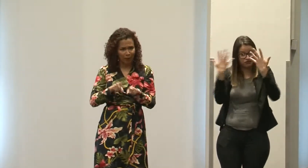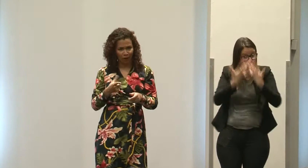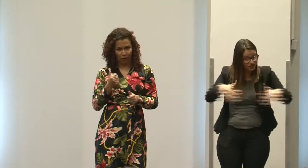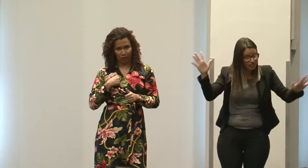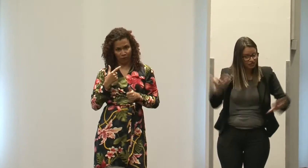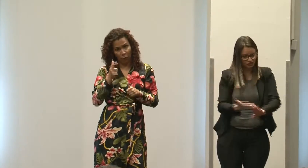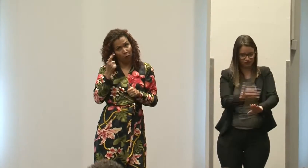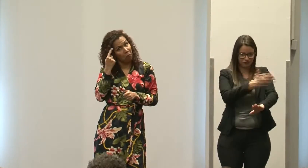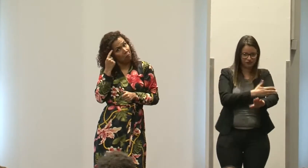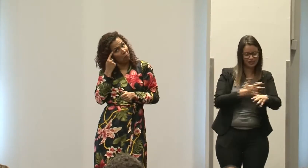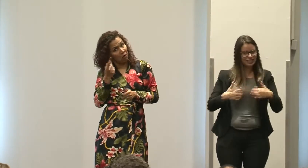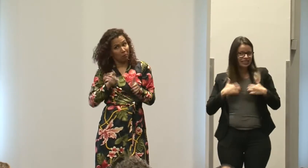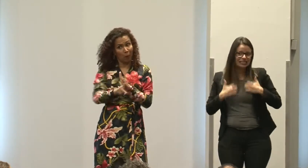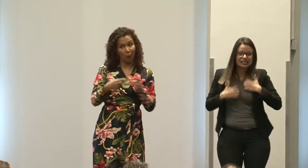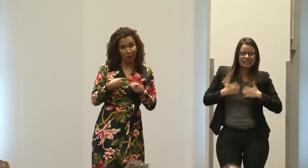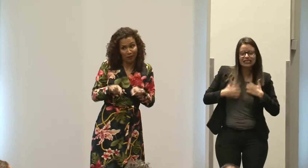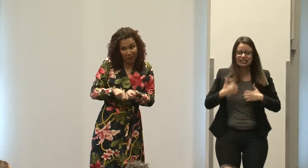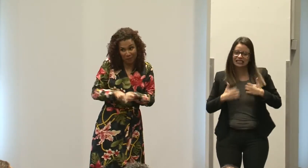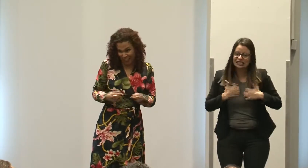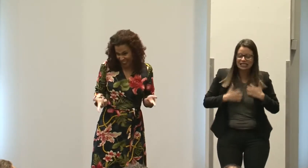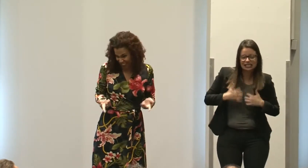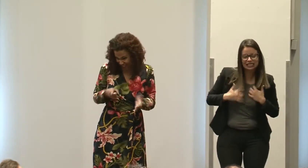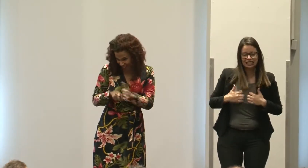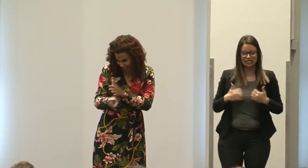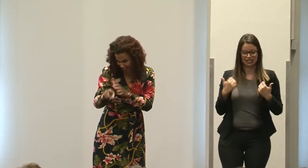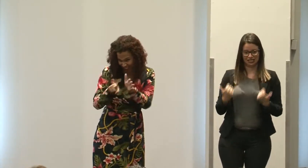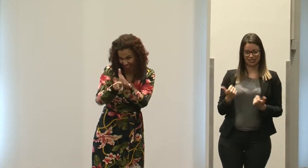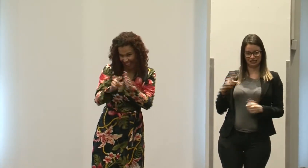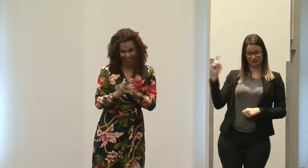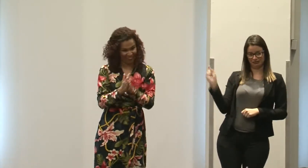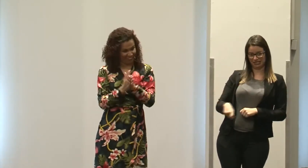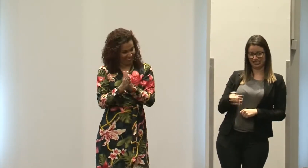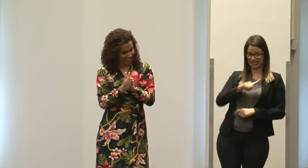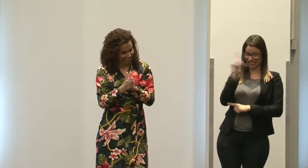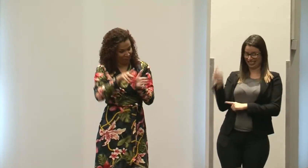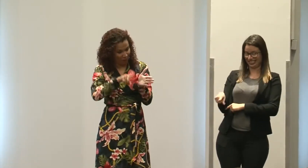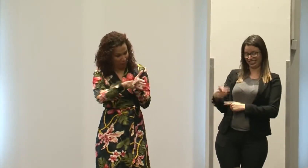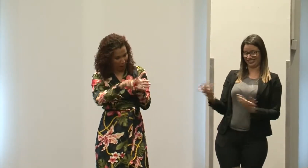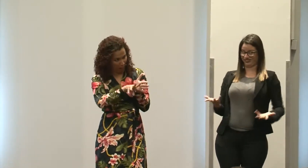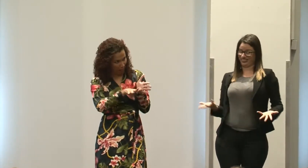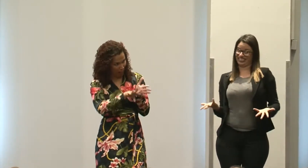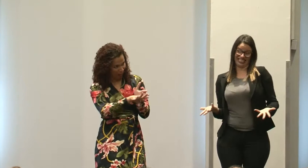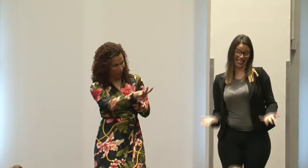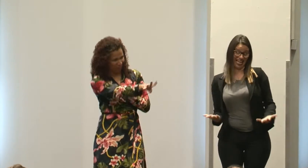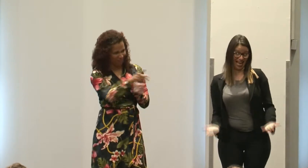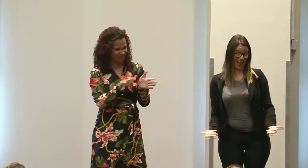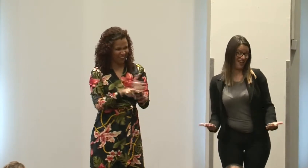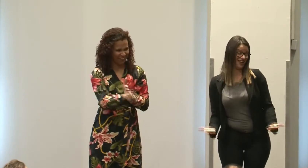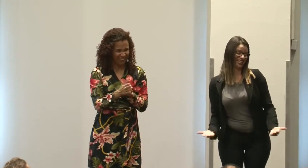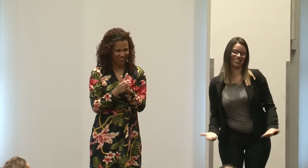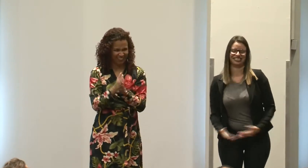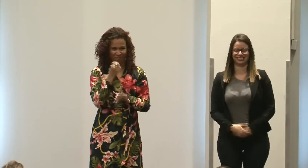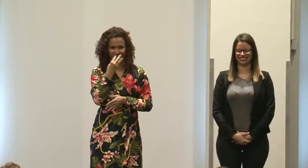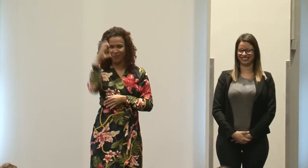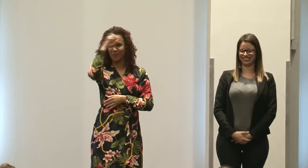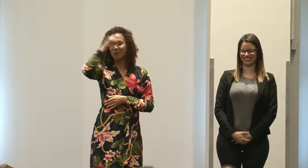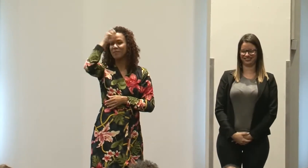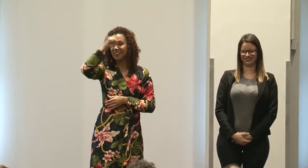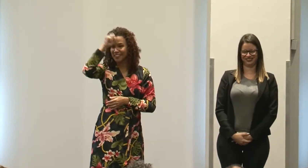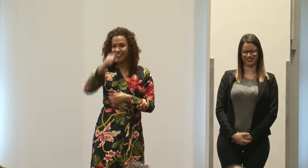pensando nas perguntas, assim como eu? Eu também tenho perguntas, eu vou perguntar no final. Muitas